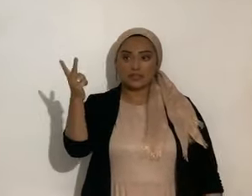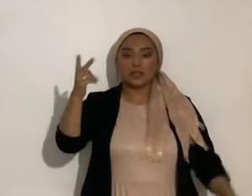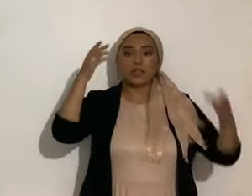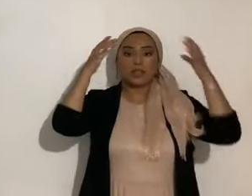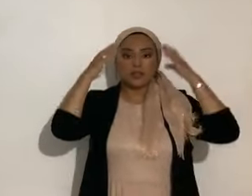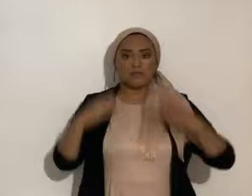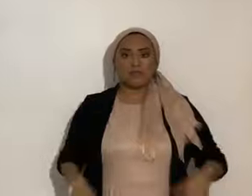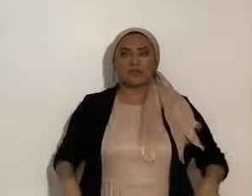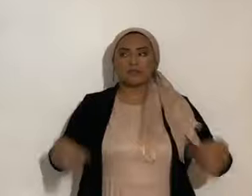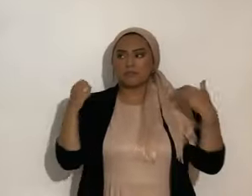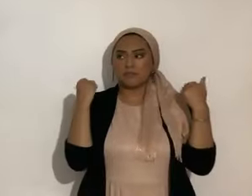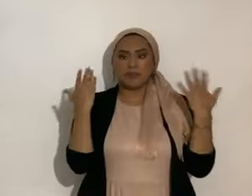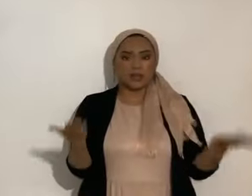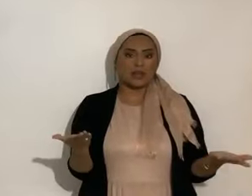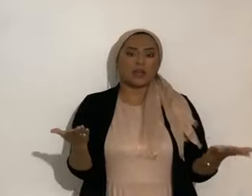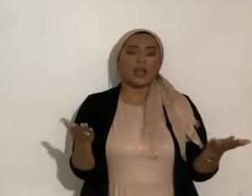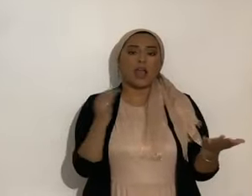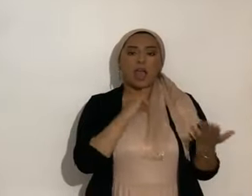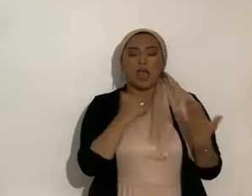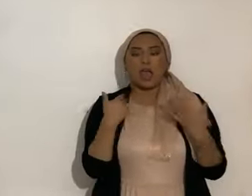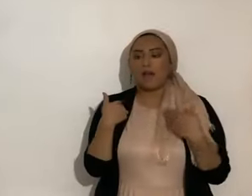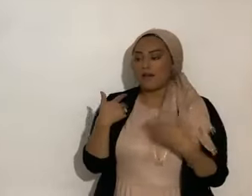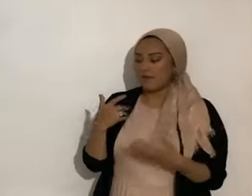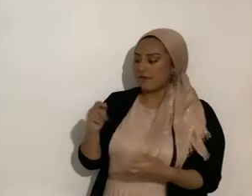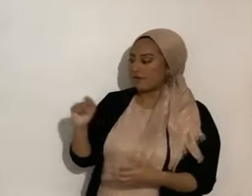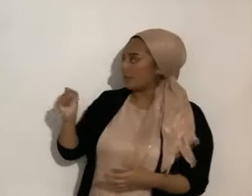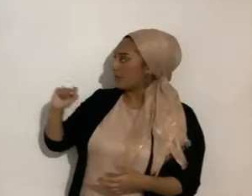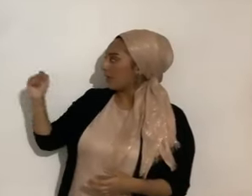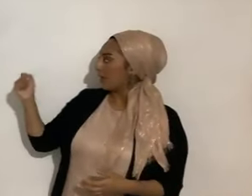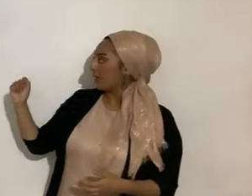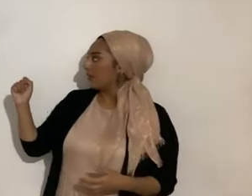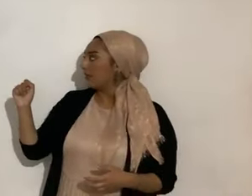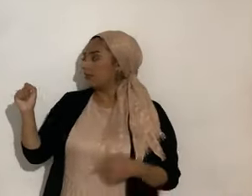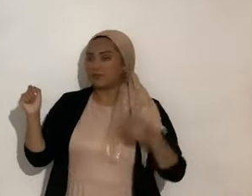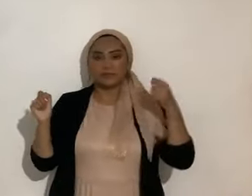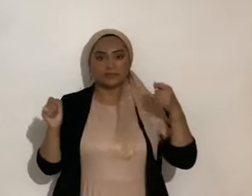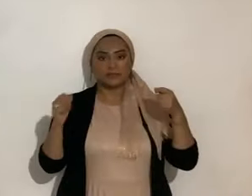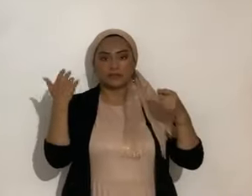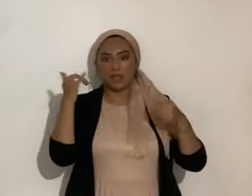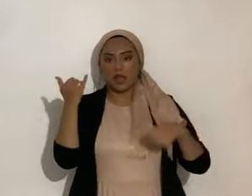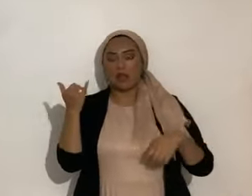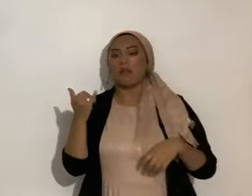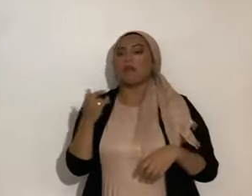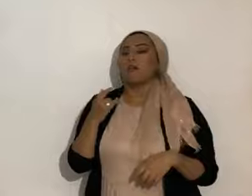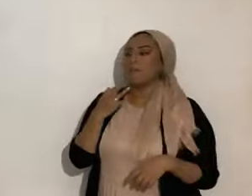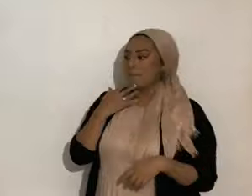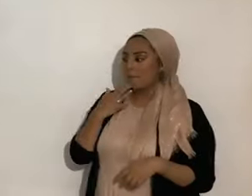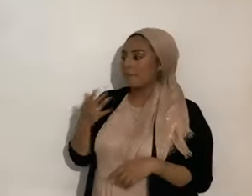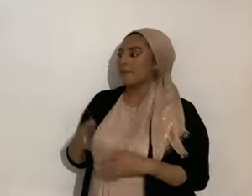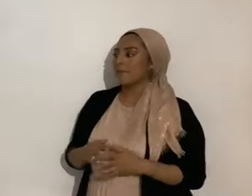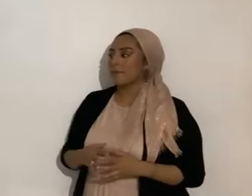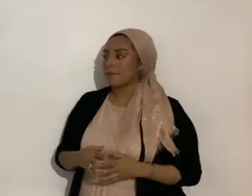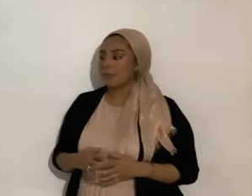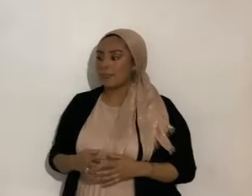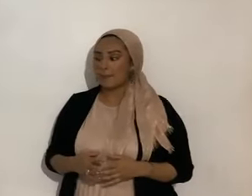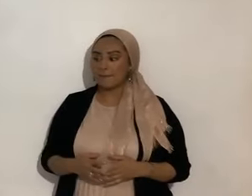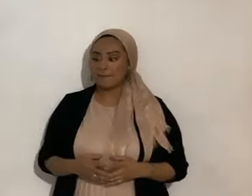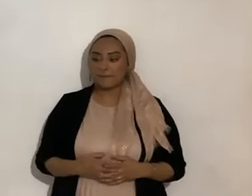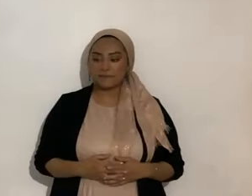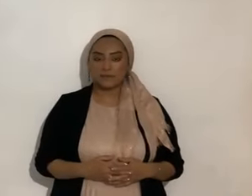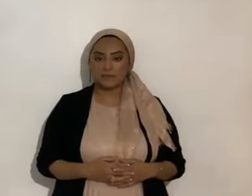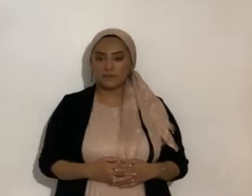físicamente muchas cosas. Yo aquí tengo un marcador, etcétera, etcétera. Yo sé que es de color amarillo y demás. Bueno, la idea es esta,